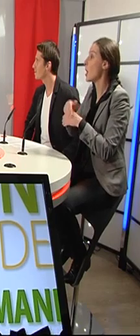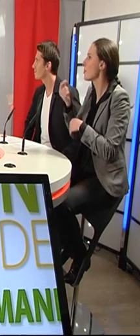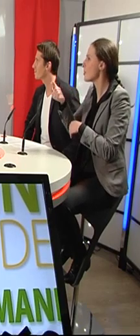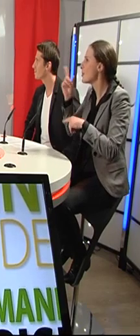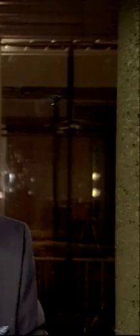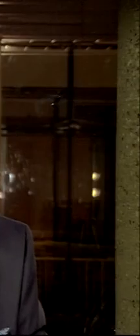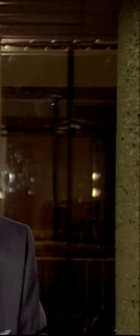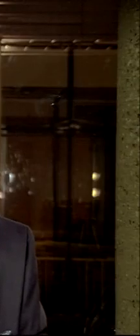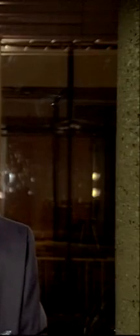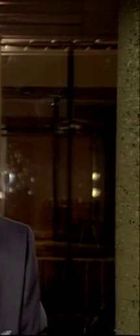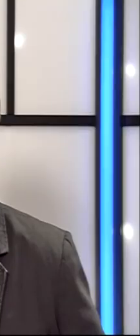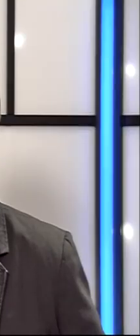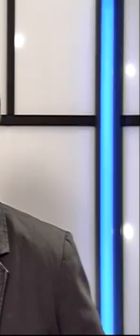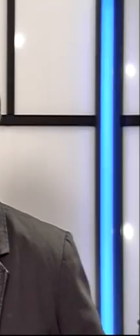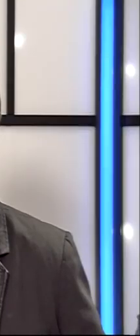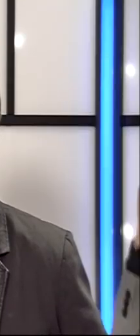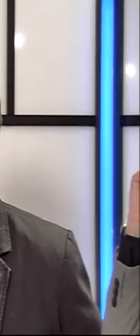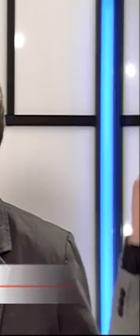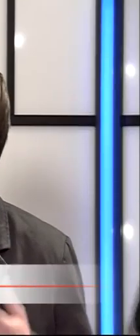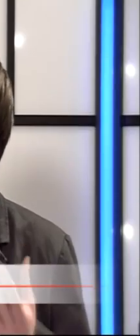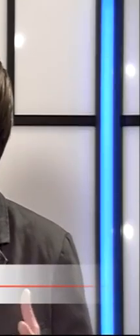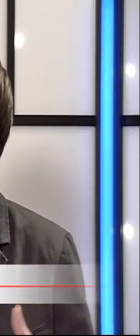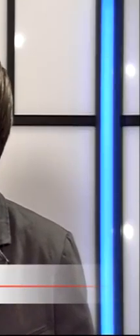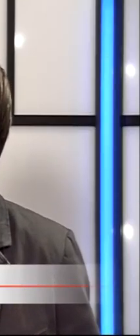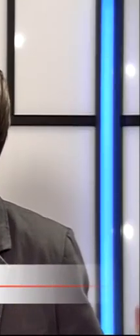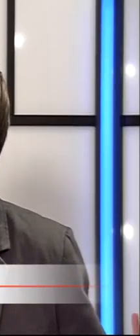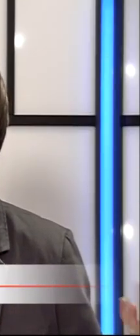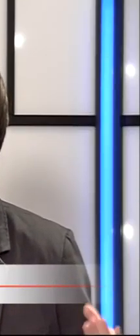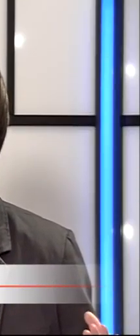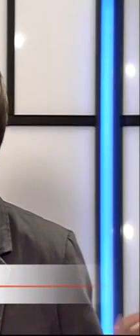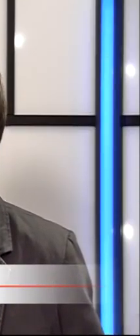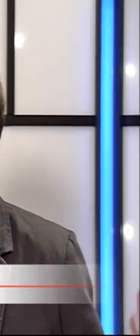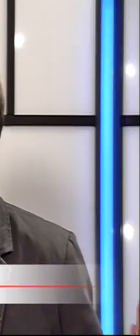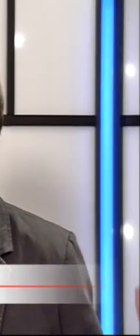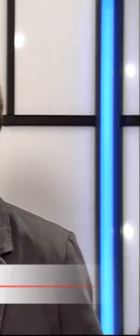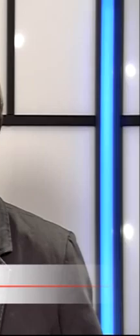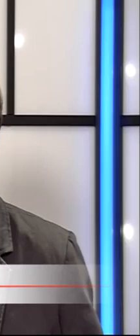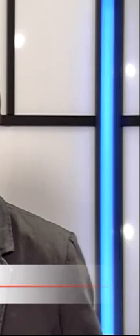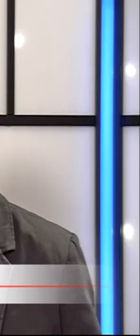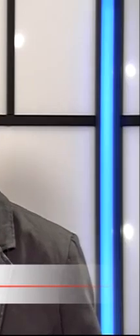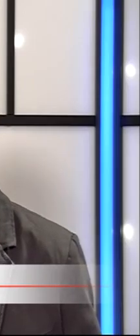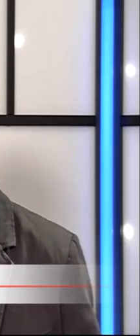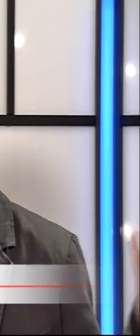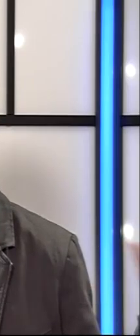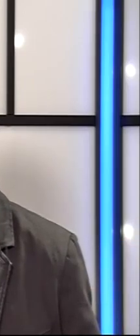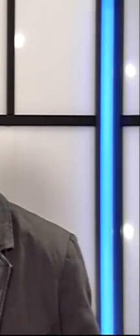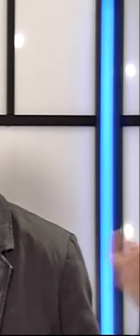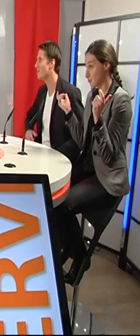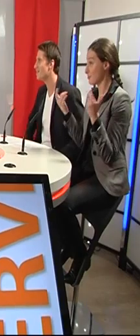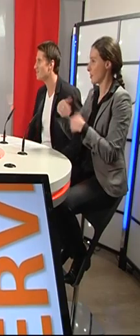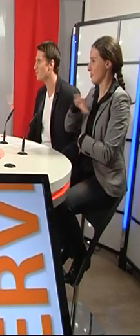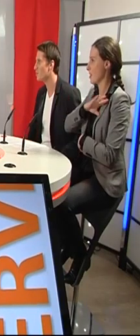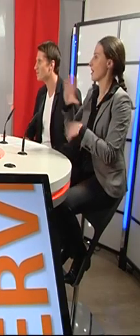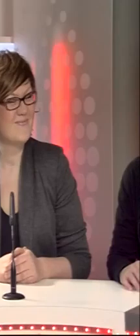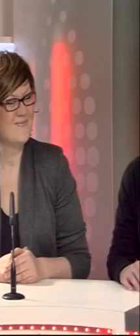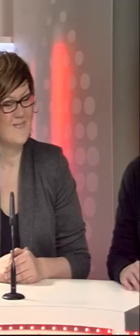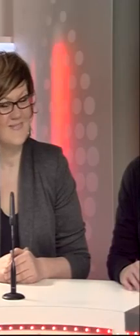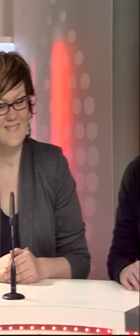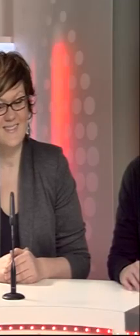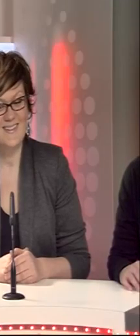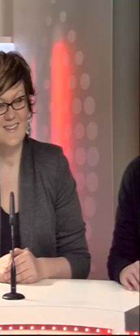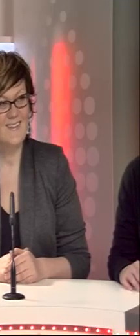telle qu'elle se pratique habituellement. Oui, on va rendre cette émission, la quotidienne, accessible au plus grand nombre grâce à la SCOP Liesse,